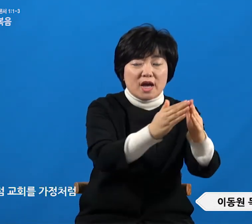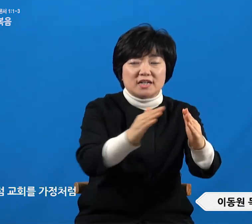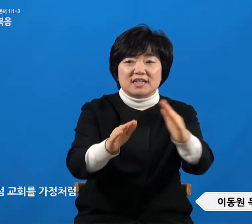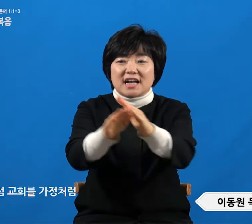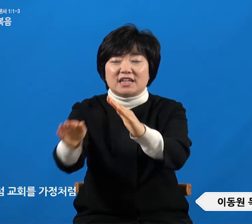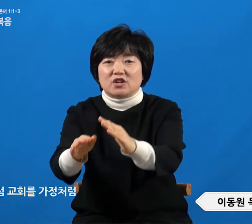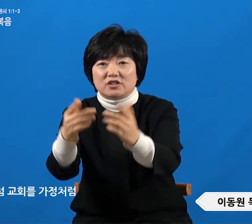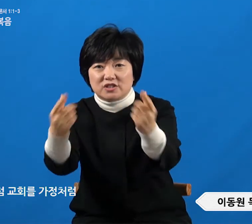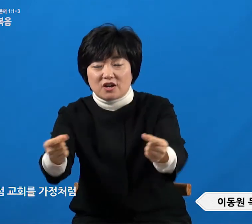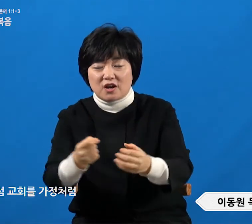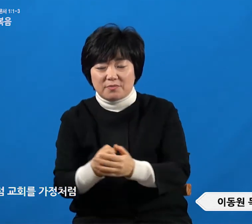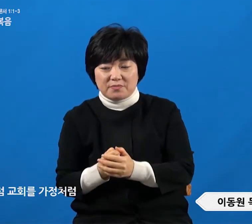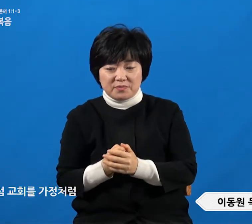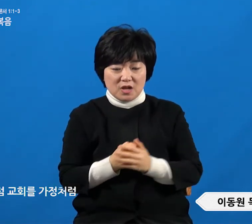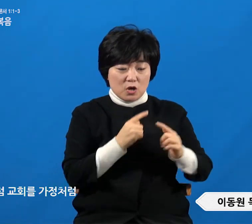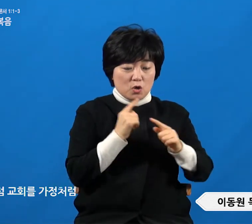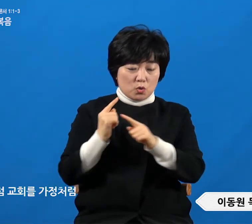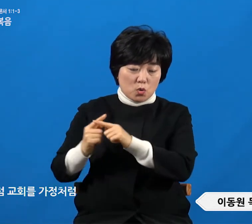교회를 가정처럼.